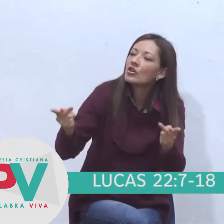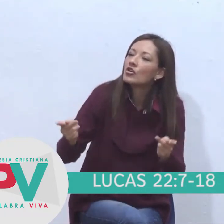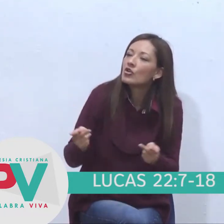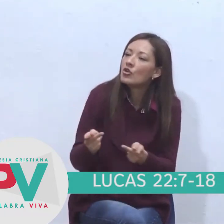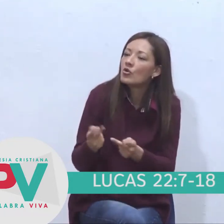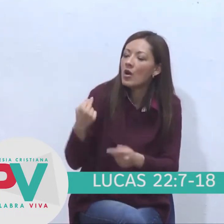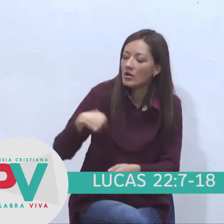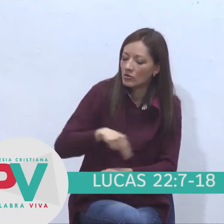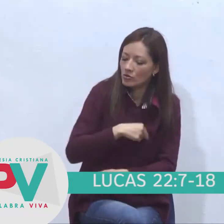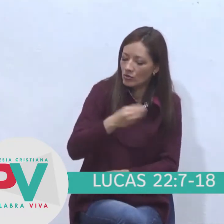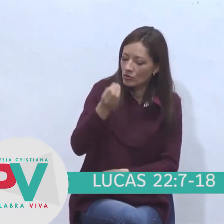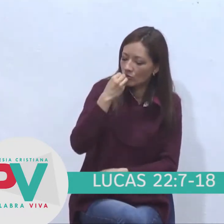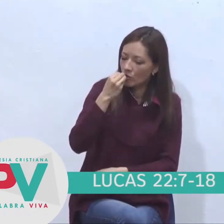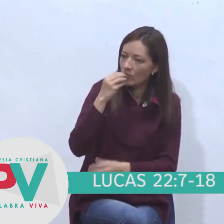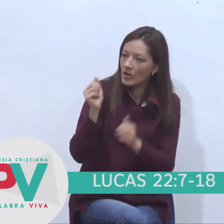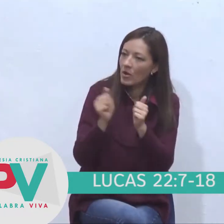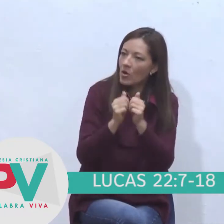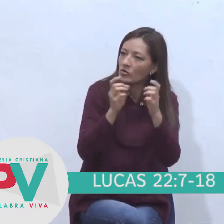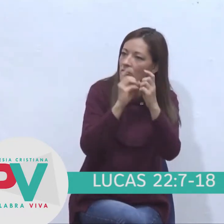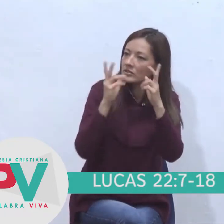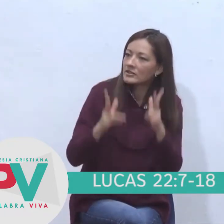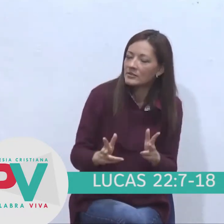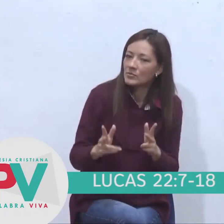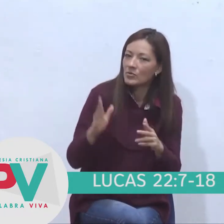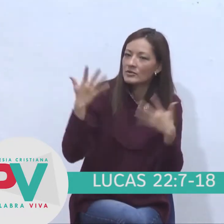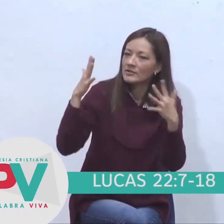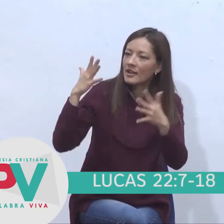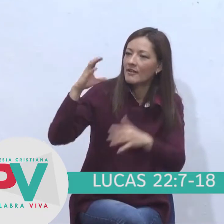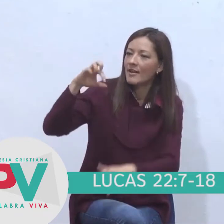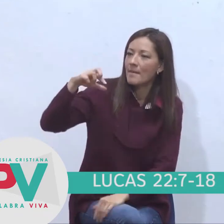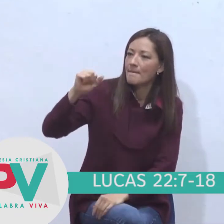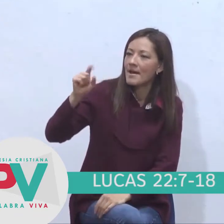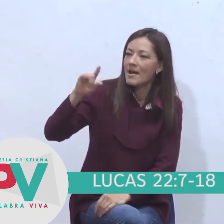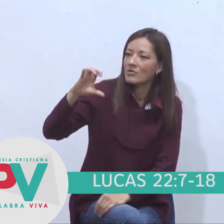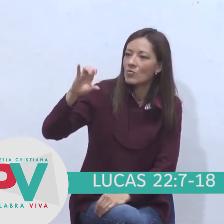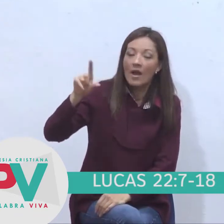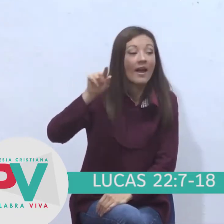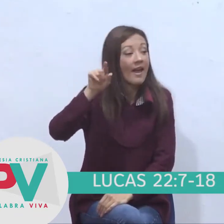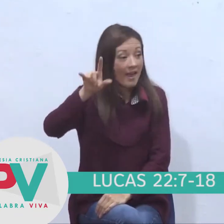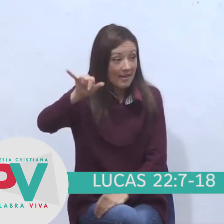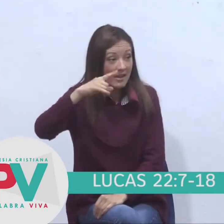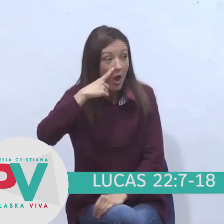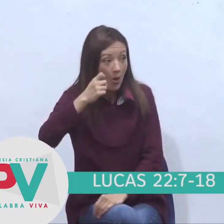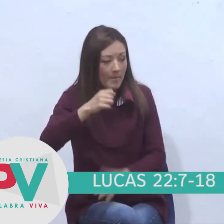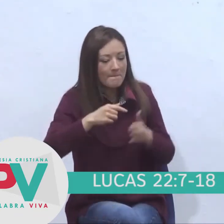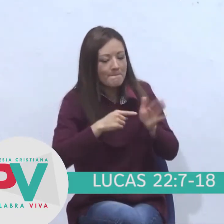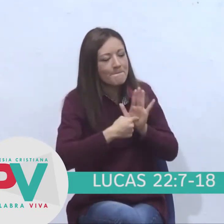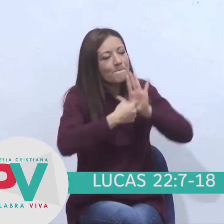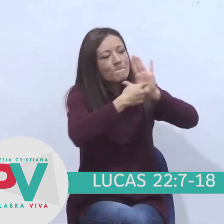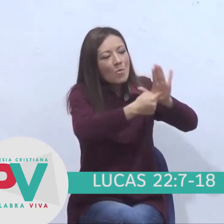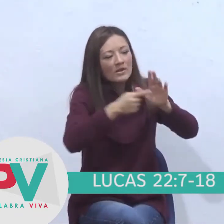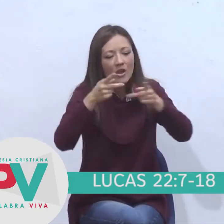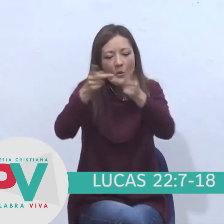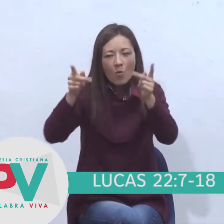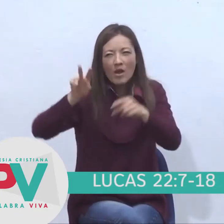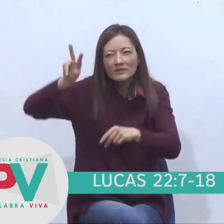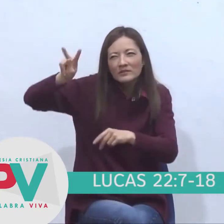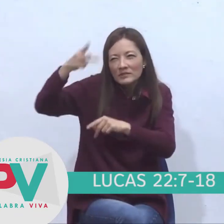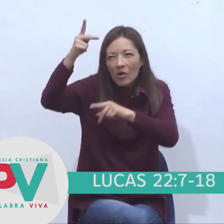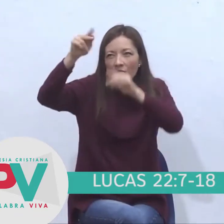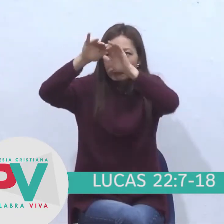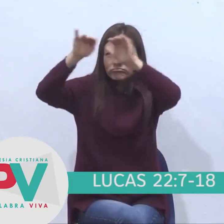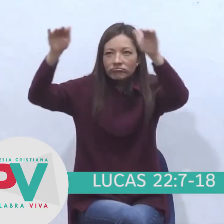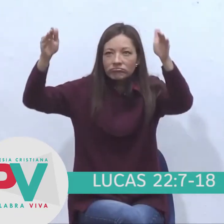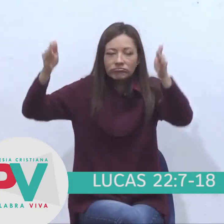de comer la Pascua con mis discípulos? Entonces él os mostrará un gran aposento alto, ya dispuesto,